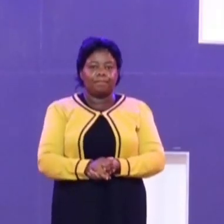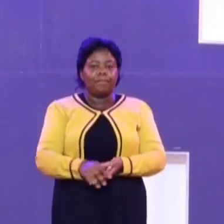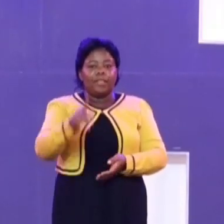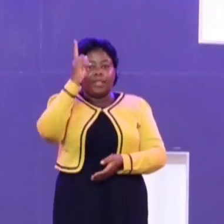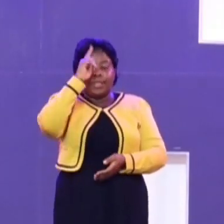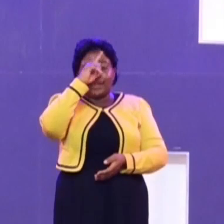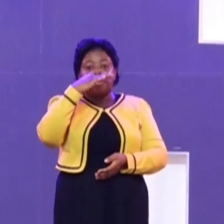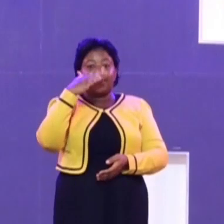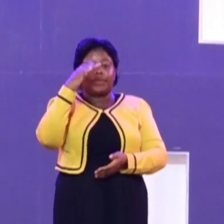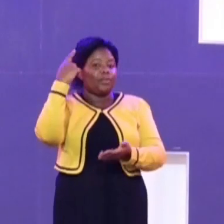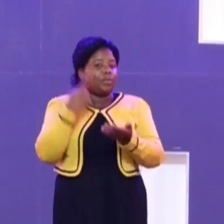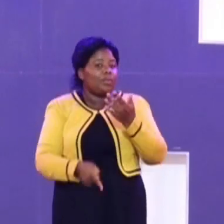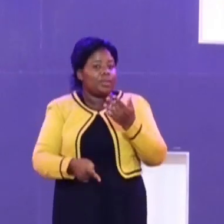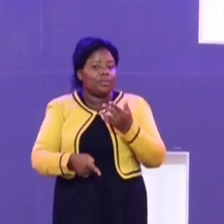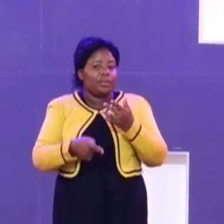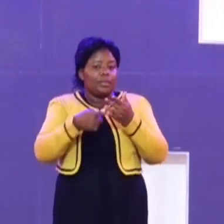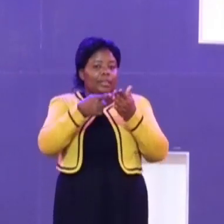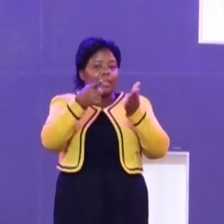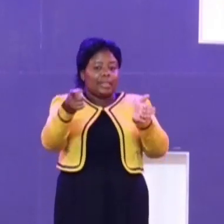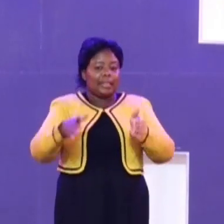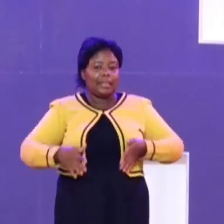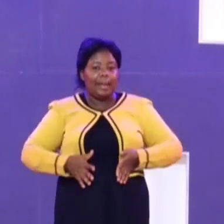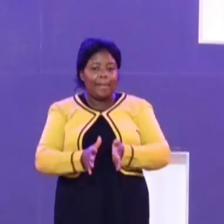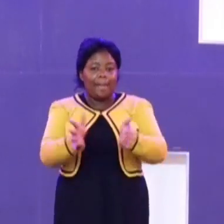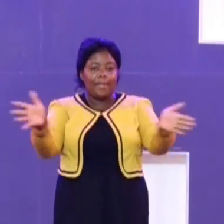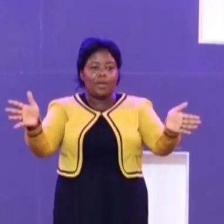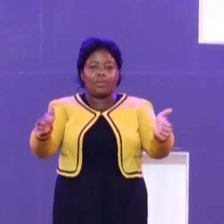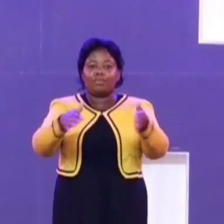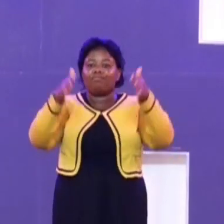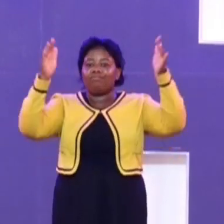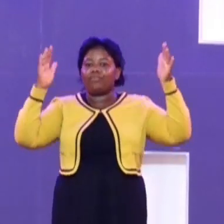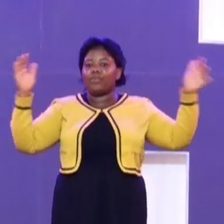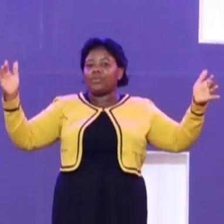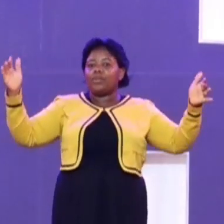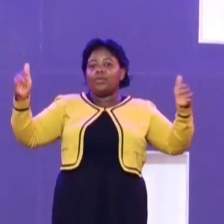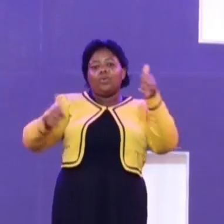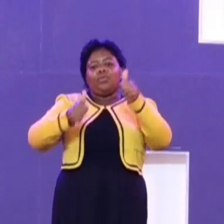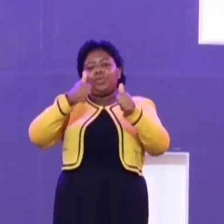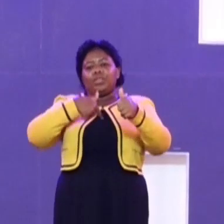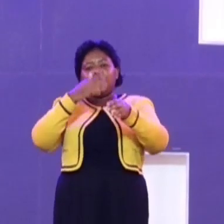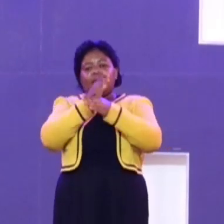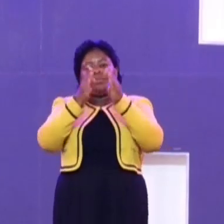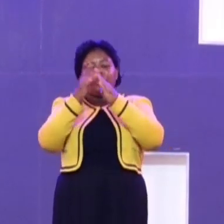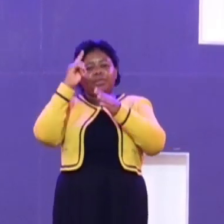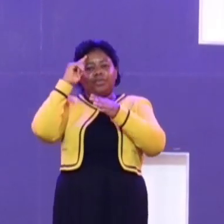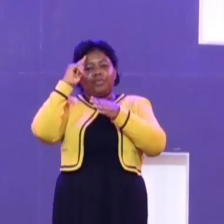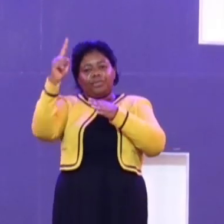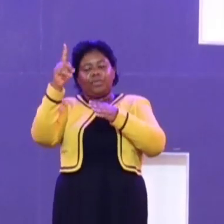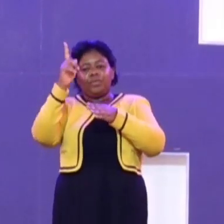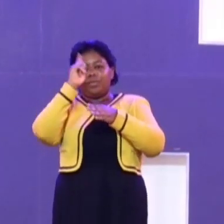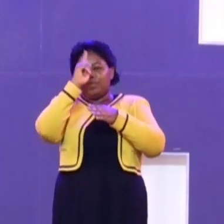nayo geranti, chino si Babiloni echikulu. Chenazimba ukubenye mbayaba kabaka.